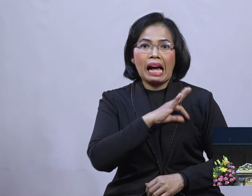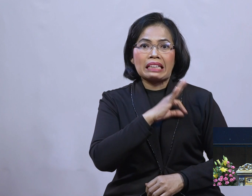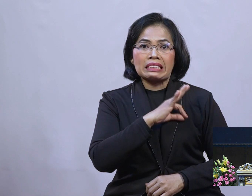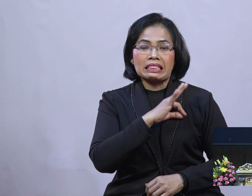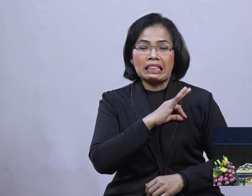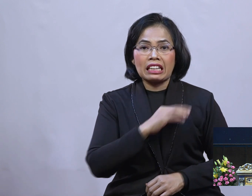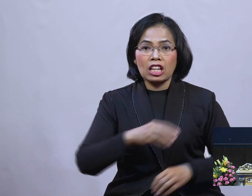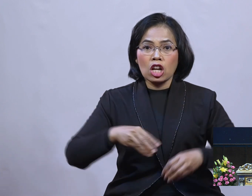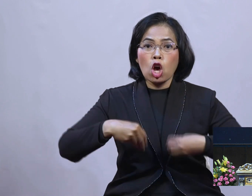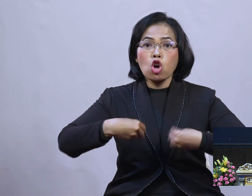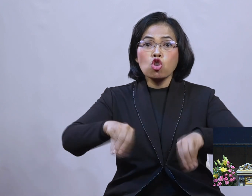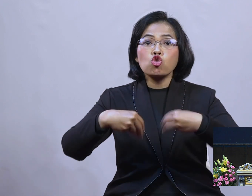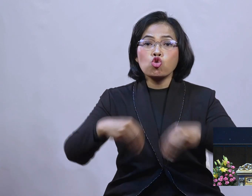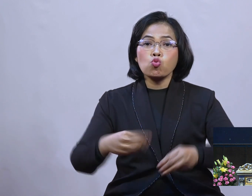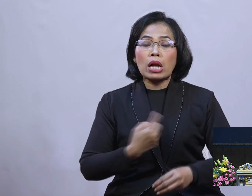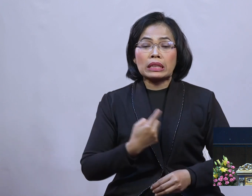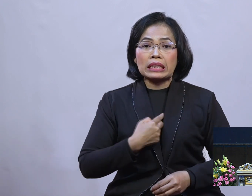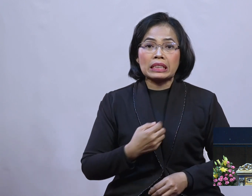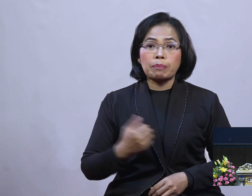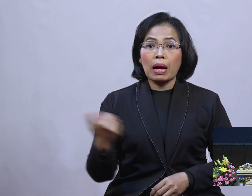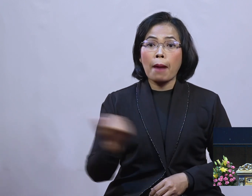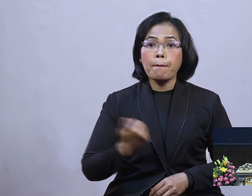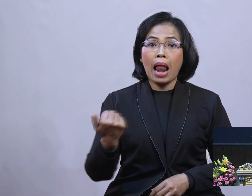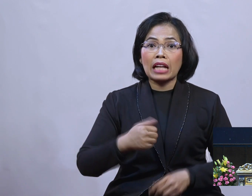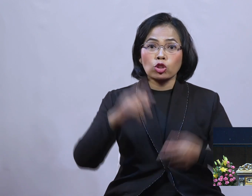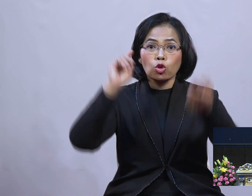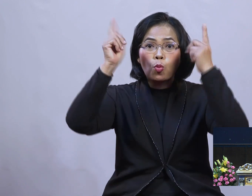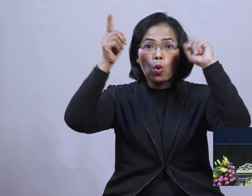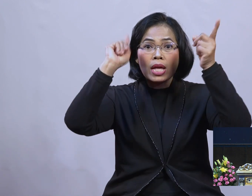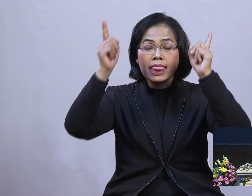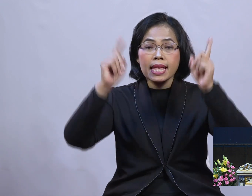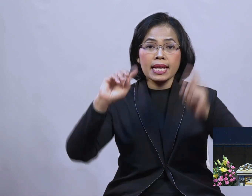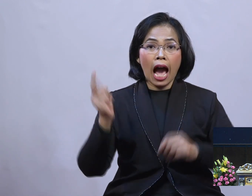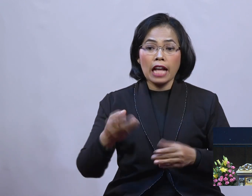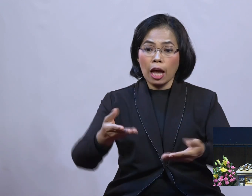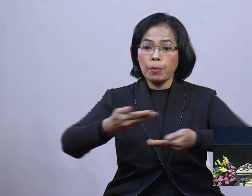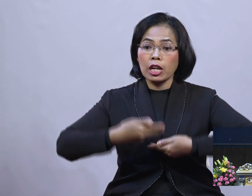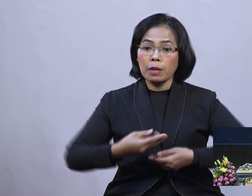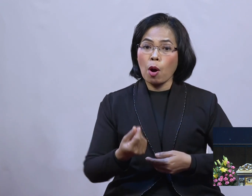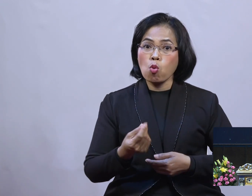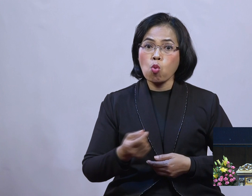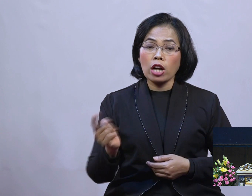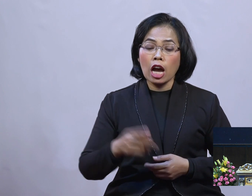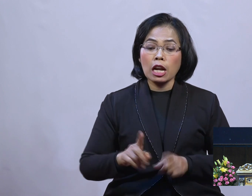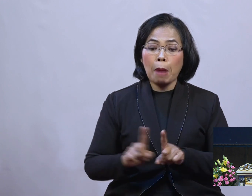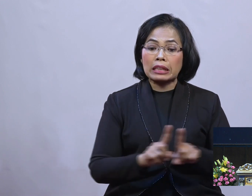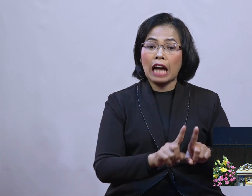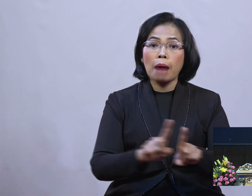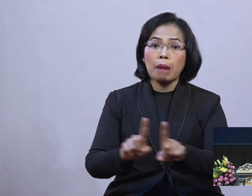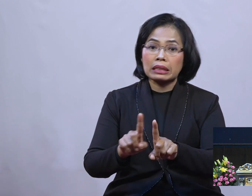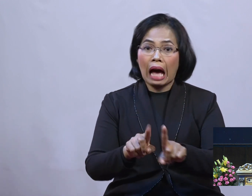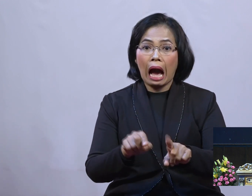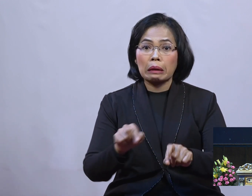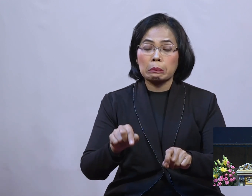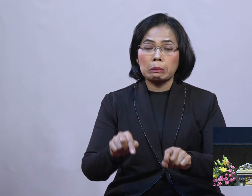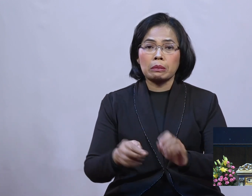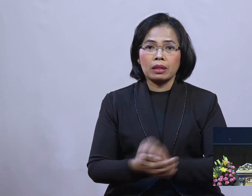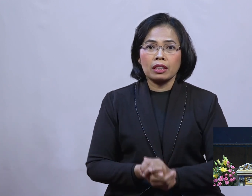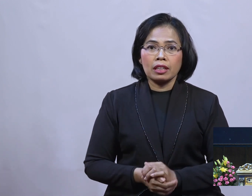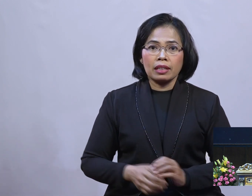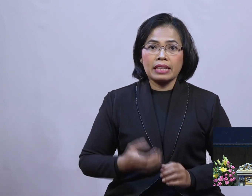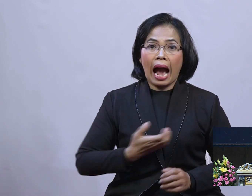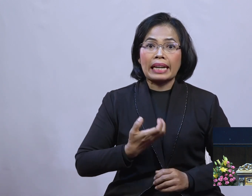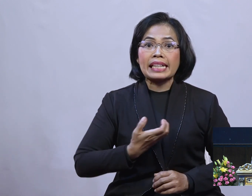dari jual dirimu sebagai pelacur politik yang hanya menerima uang dari pasangan-pasangan yang